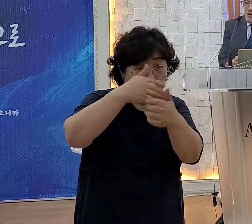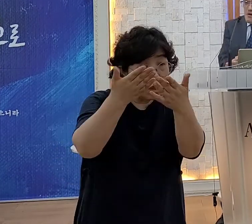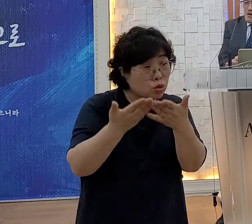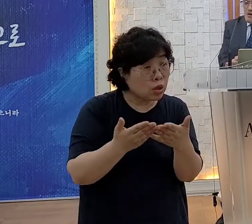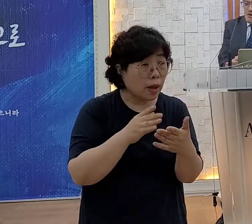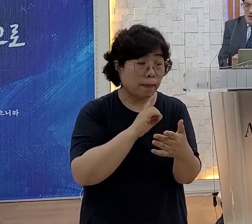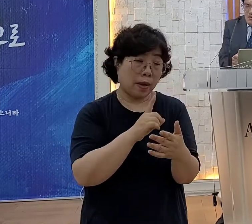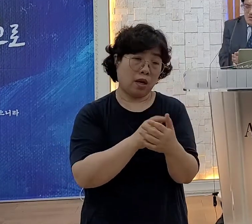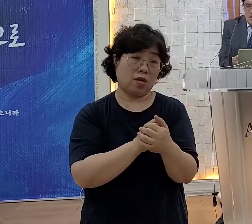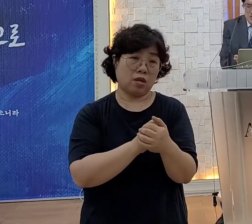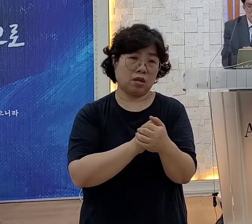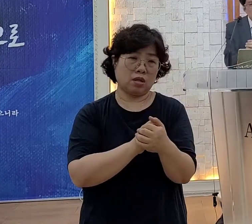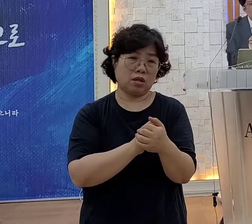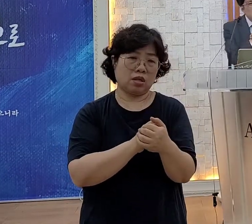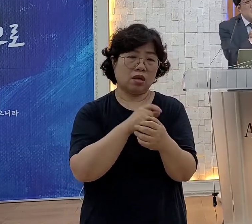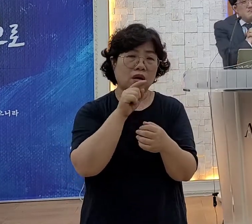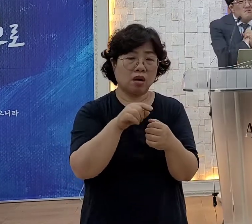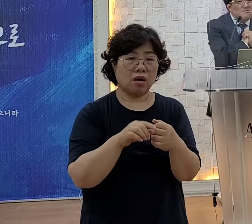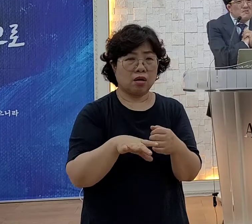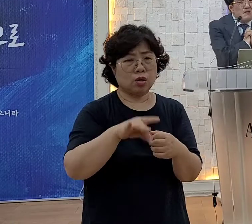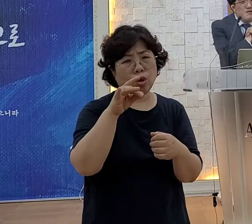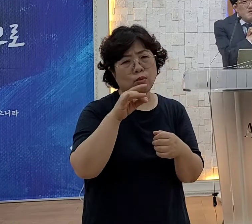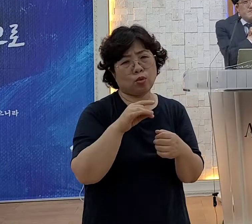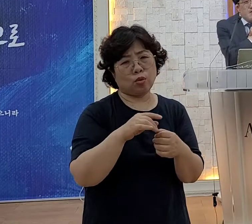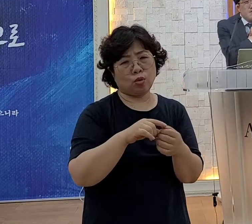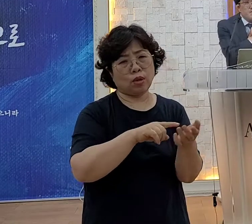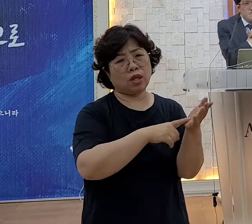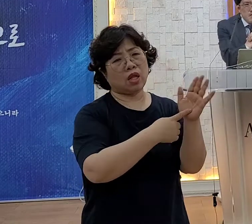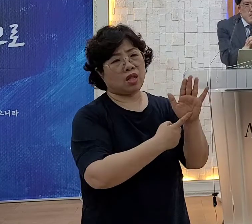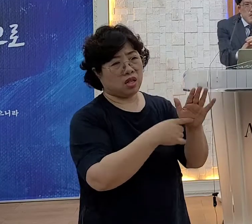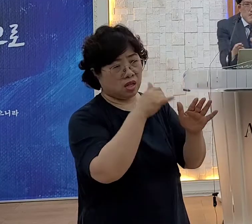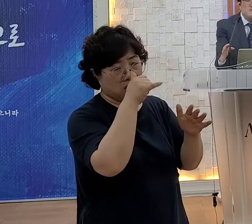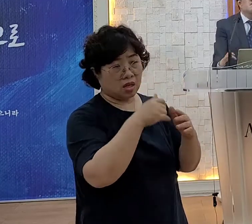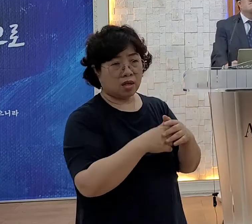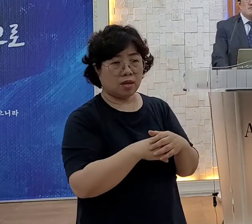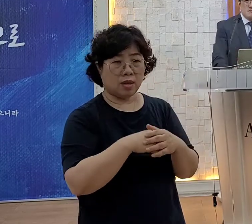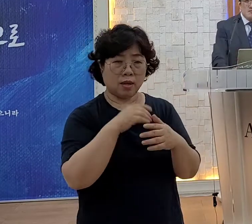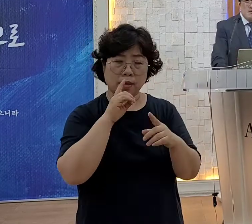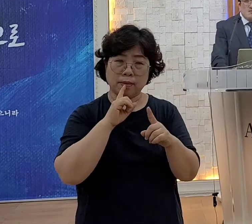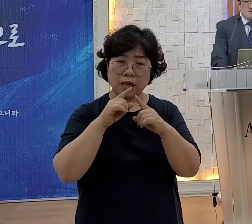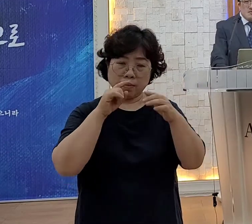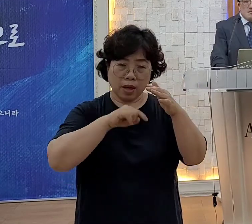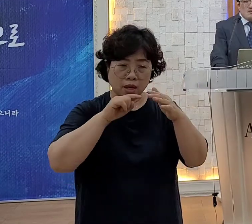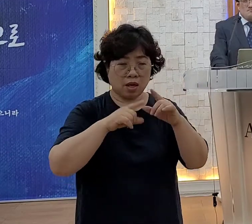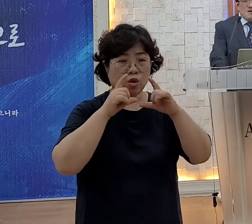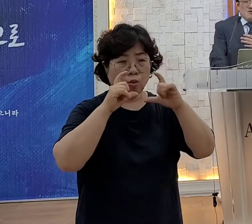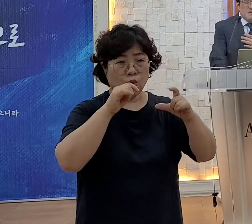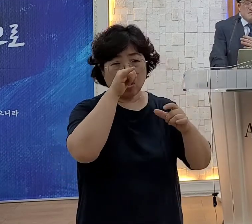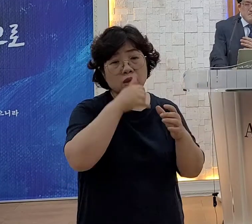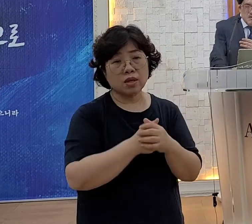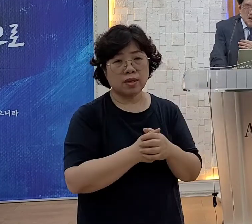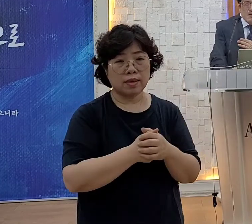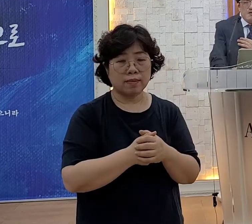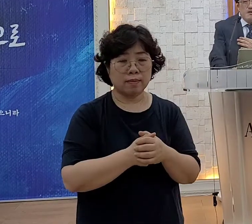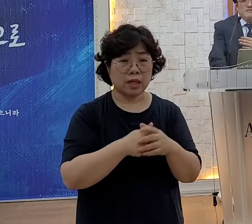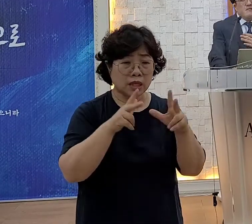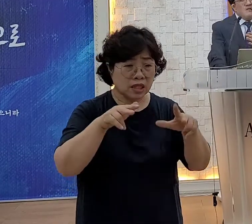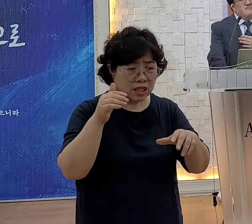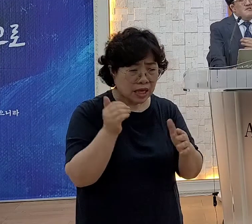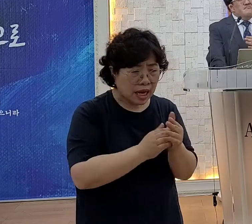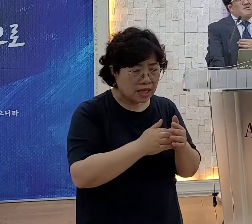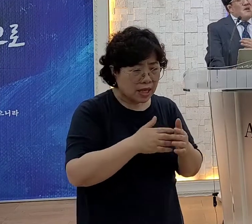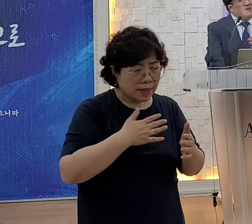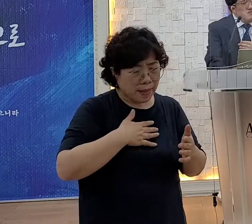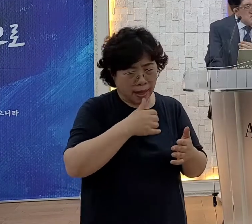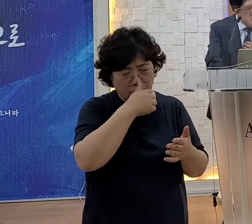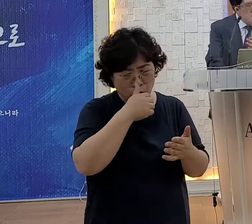보내주셨다 라는 이 사실을 오늘 처음으로 이렇게 말씀을 참 열어주셨어요. 지금까지는 우리가 이런 존재야, 네가